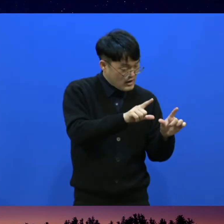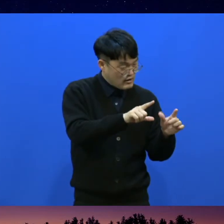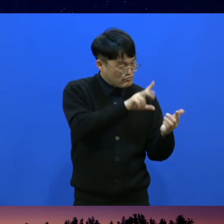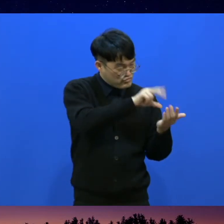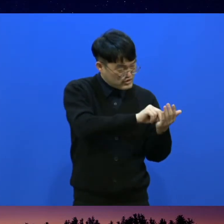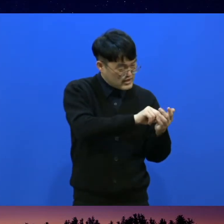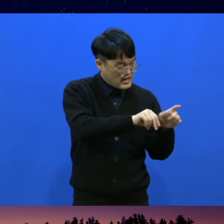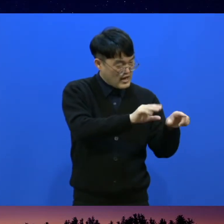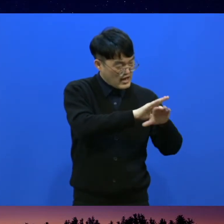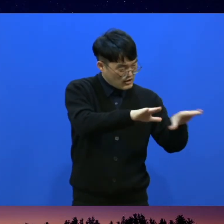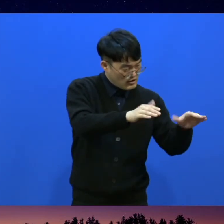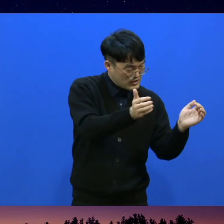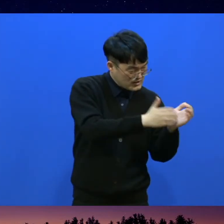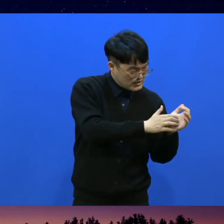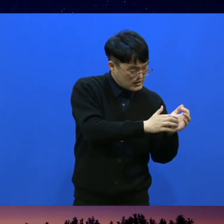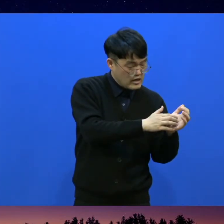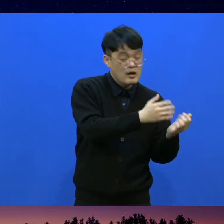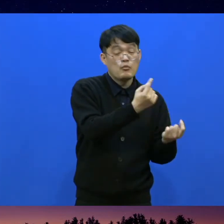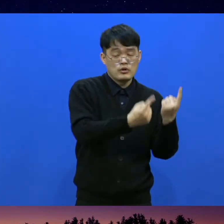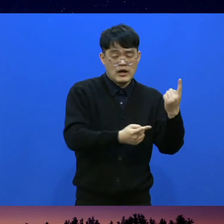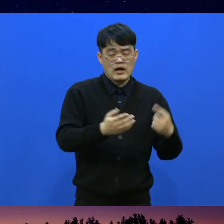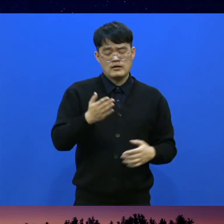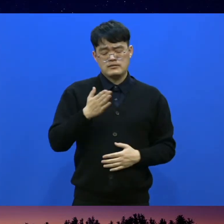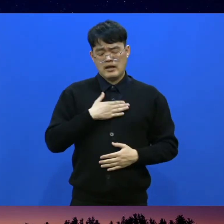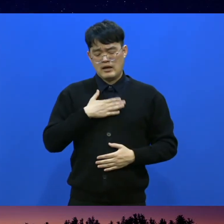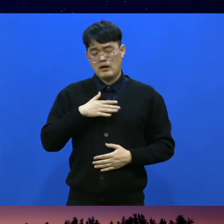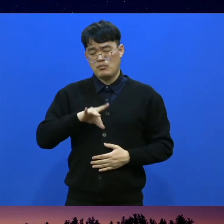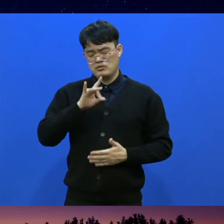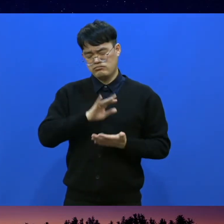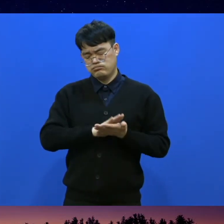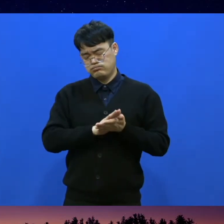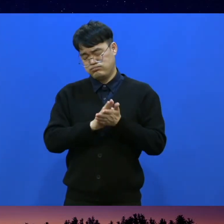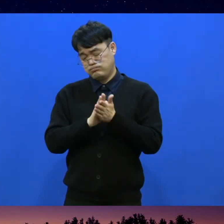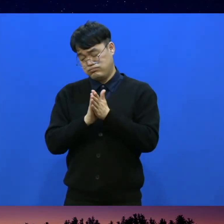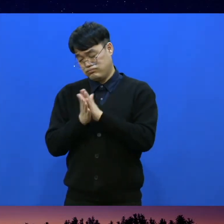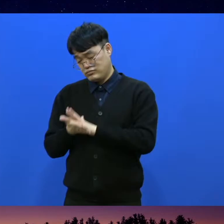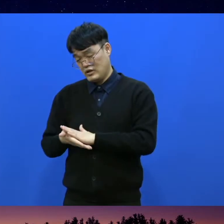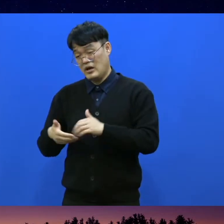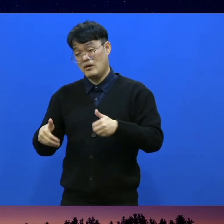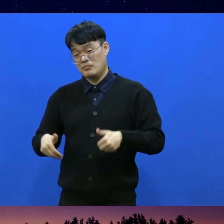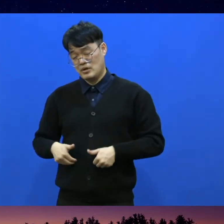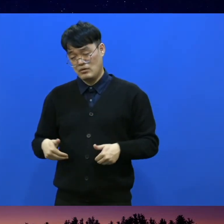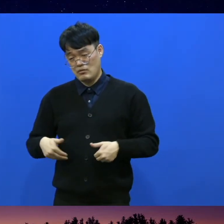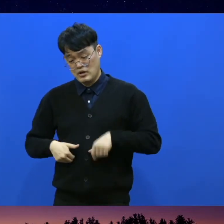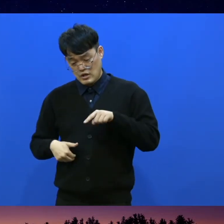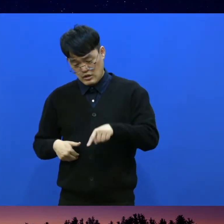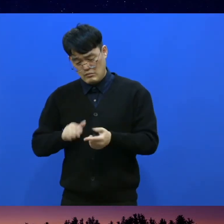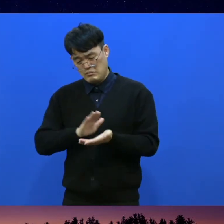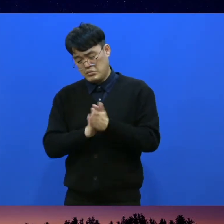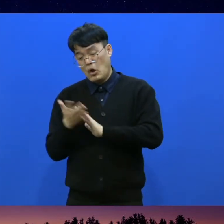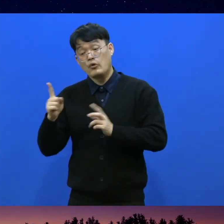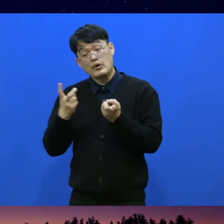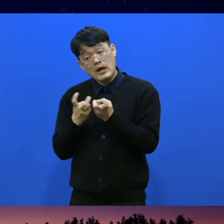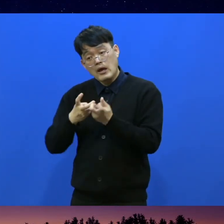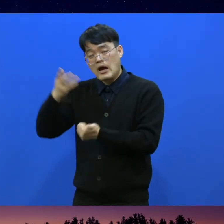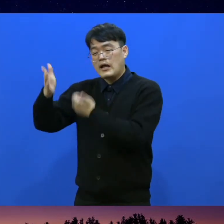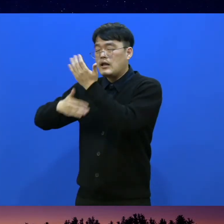상황을 해결하고 극복할 수 있는 힘은 상황을 뛰어넘어서 역사하시는 하나님.